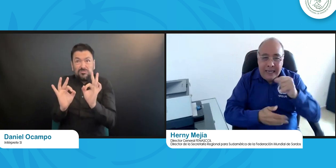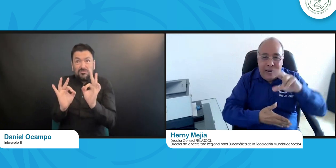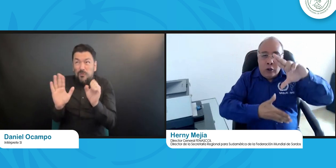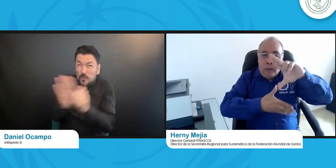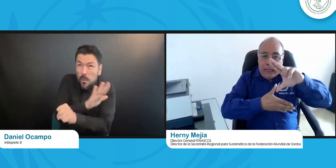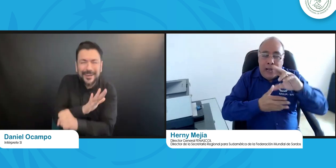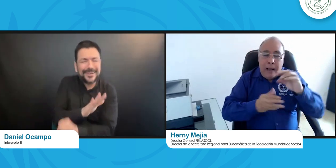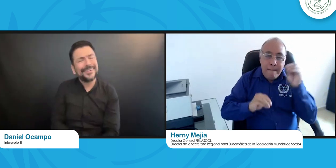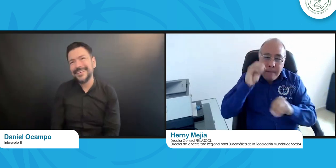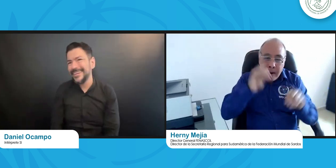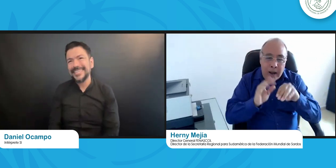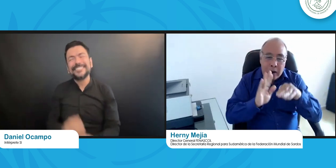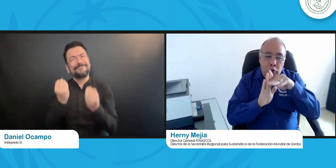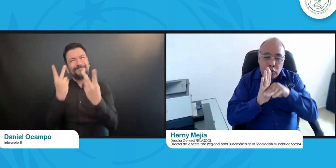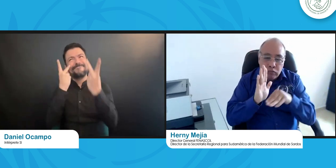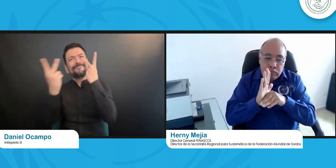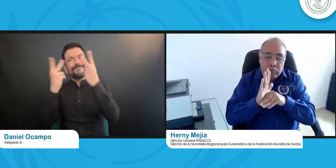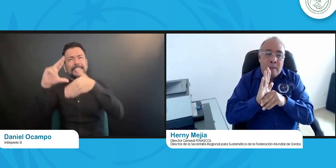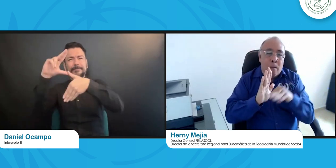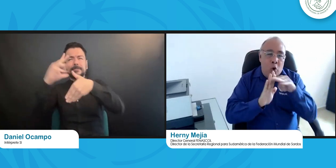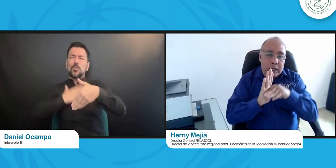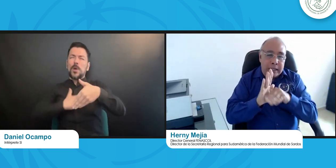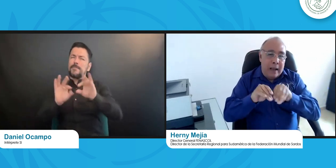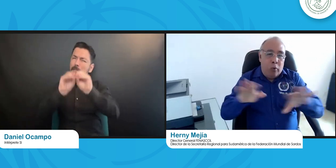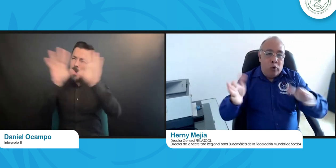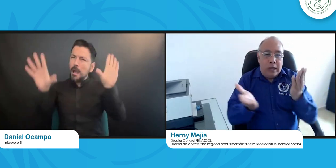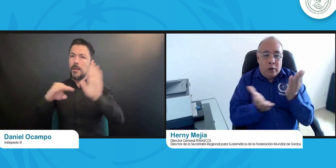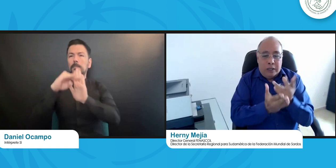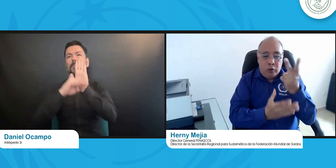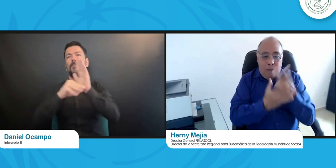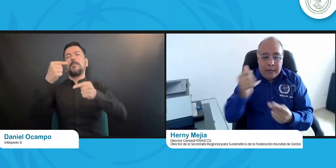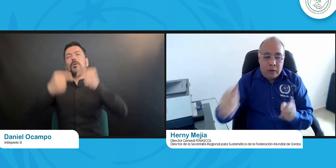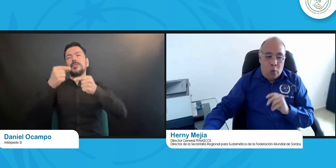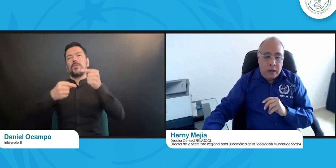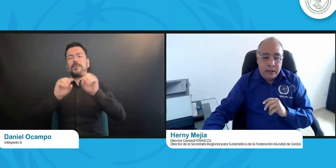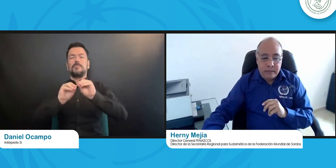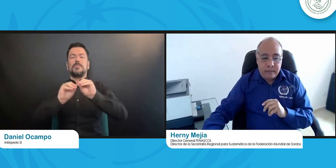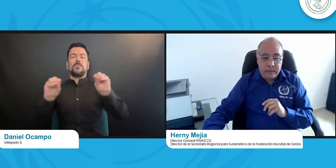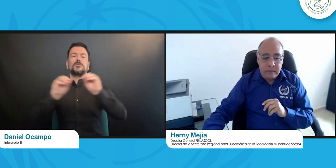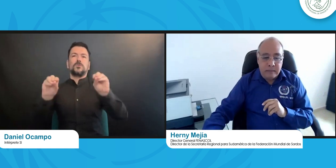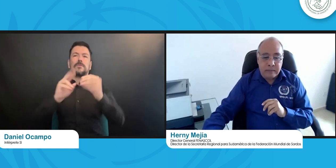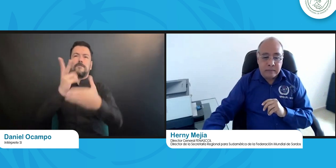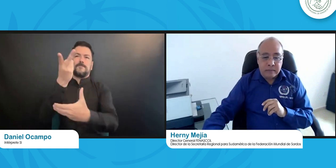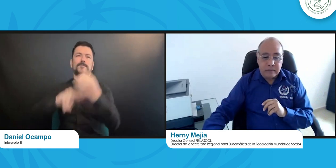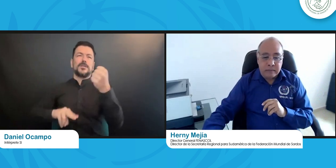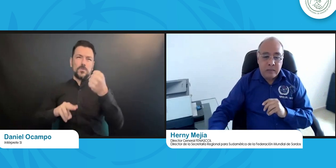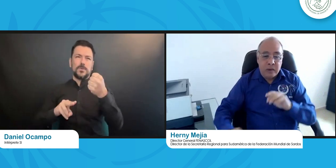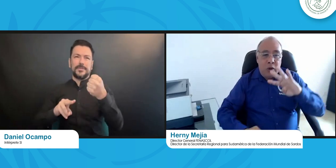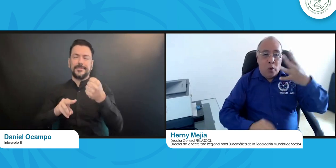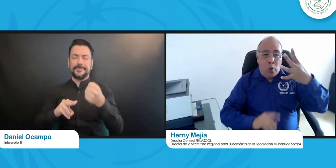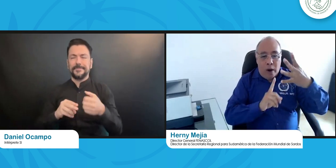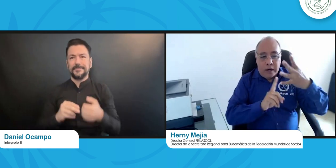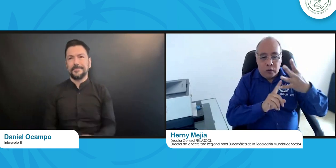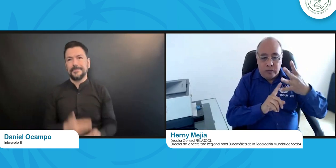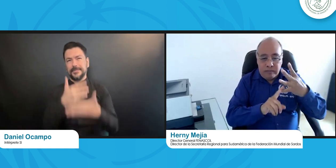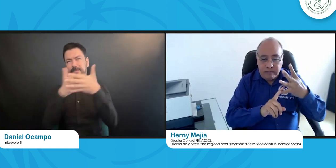concepto genera confusión, percepciones que o malas interpretaciones, y por eso es que es importante fomentar una